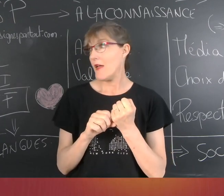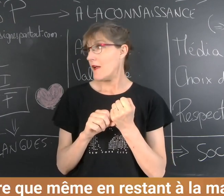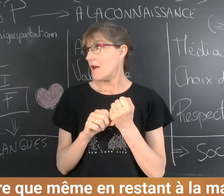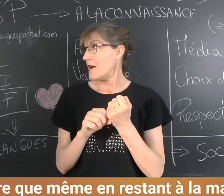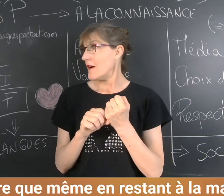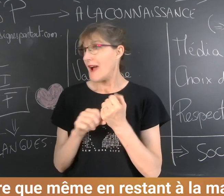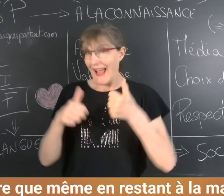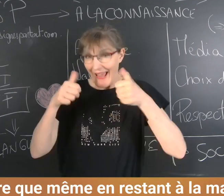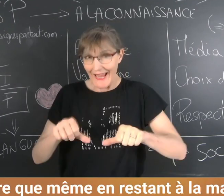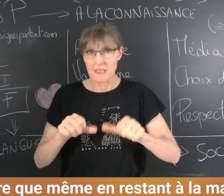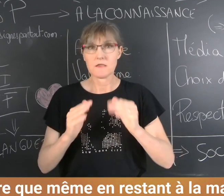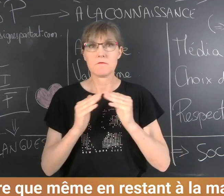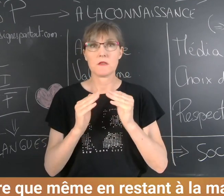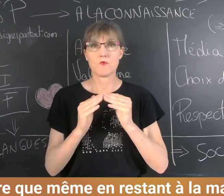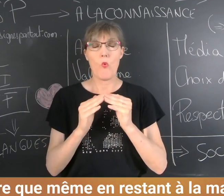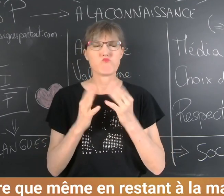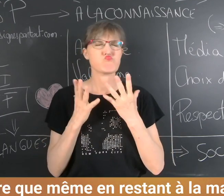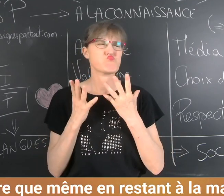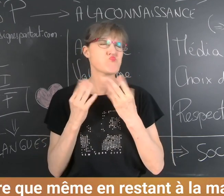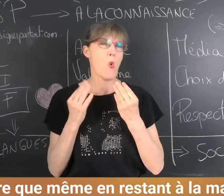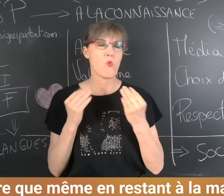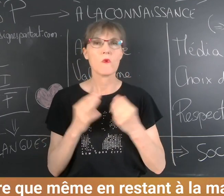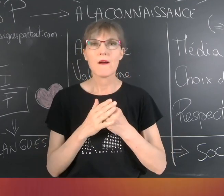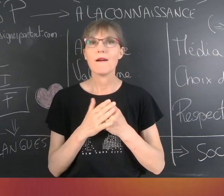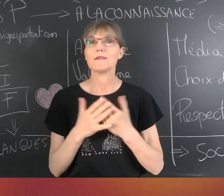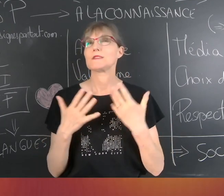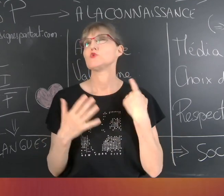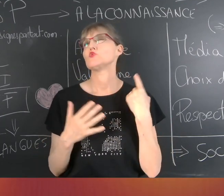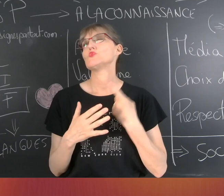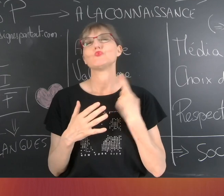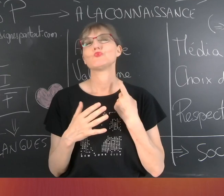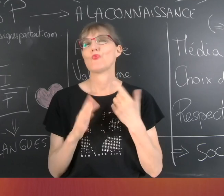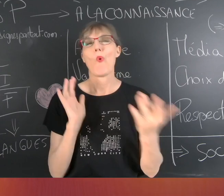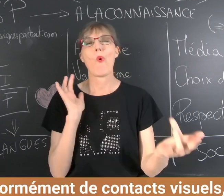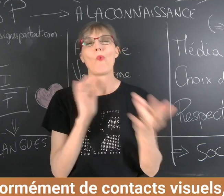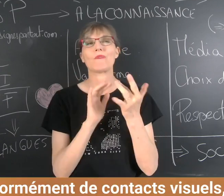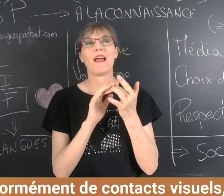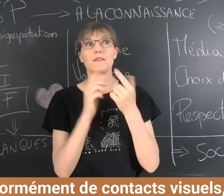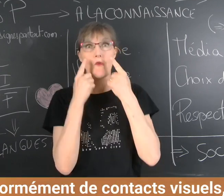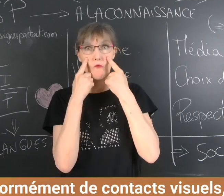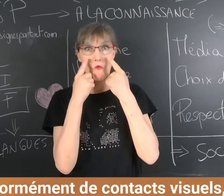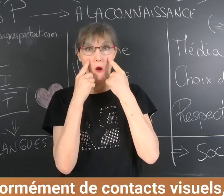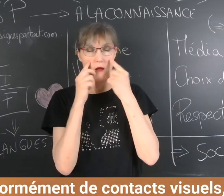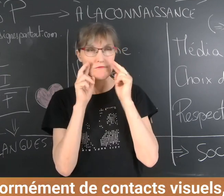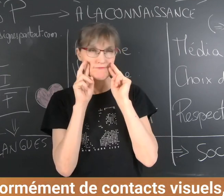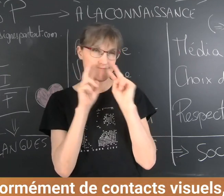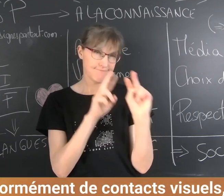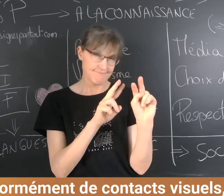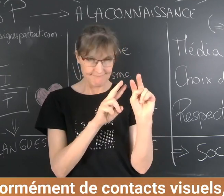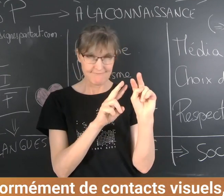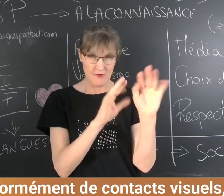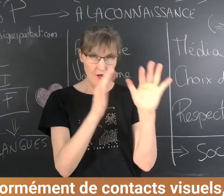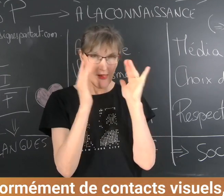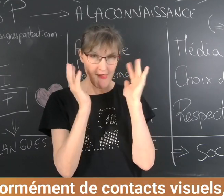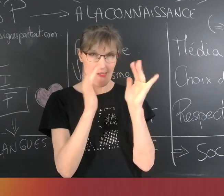Ça veut dire que même en restant à la maison, j'ai énormément de contacts visuels